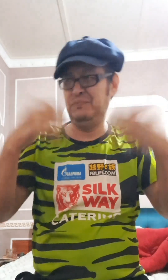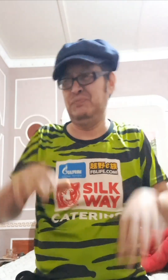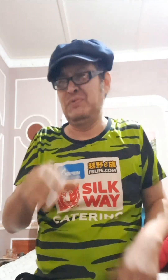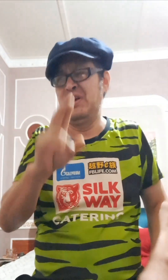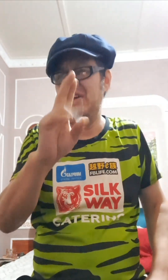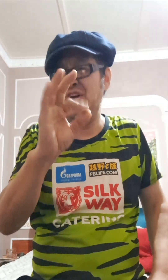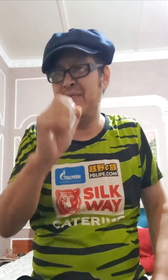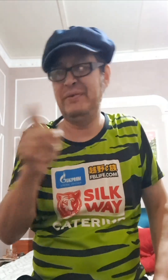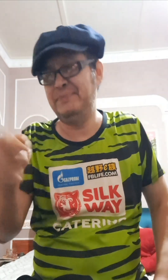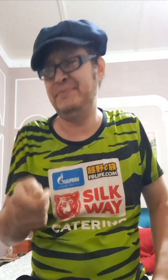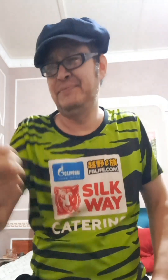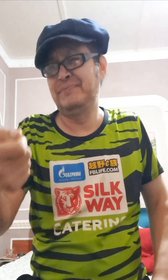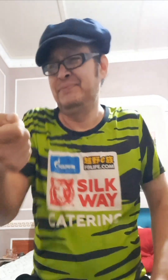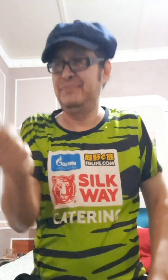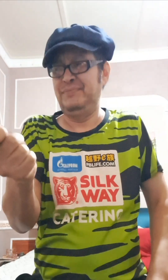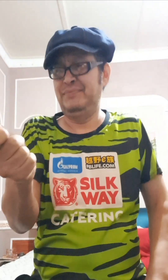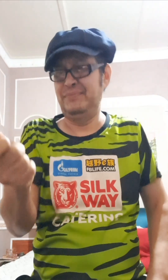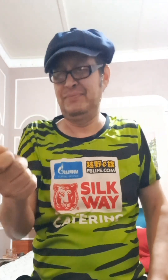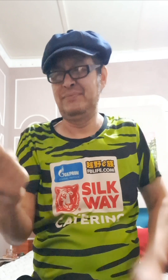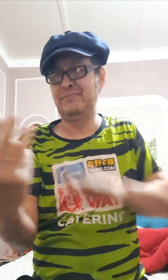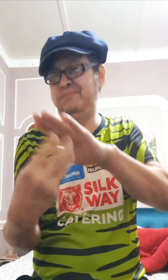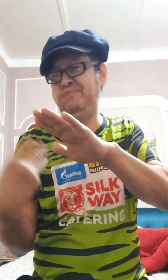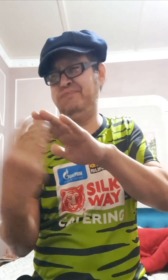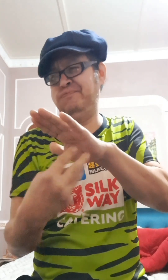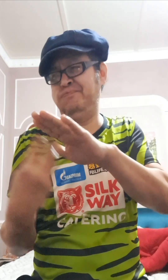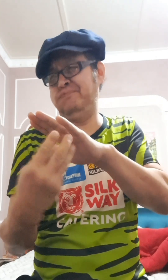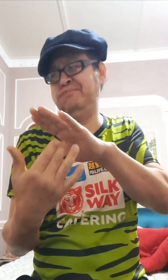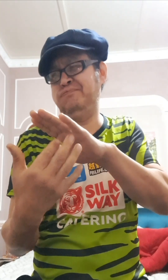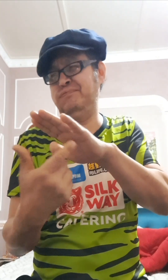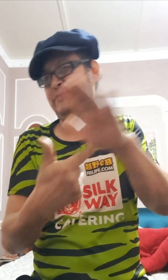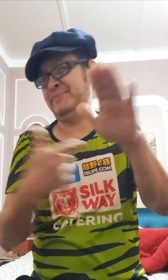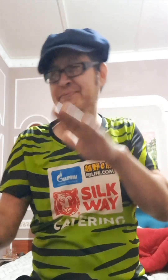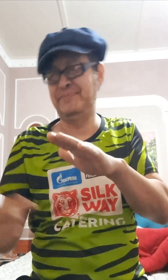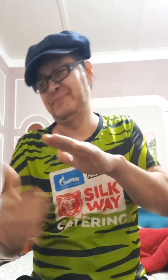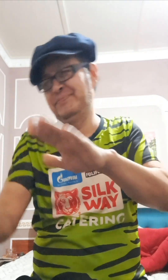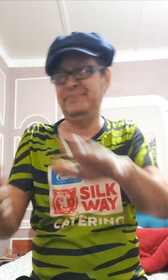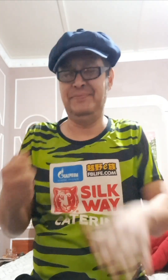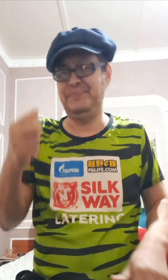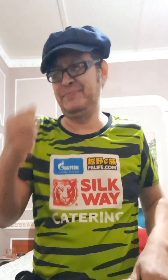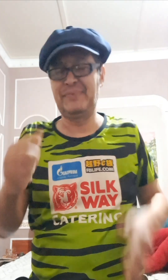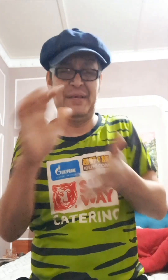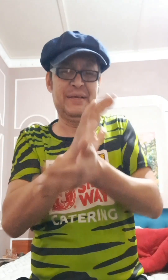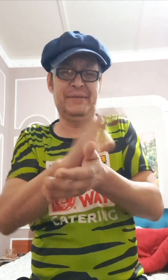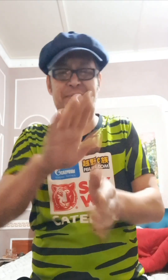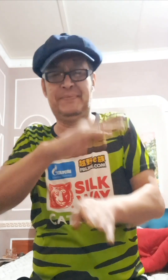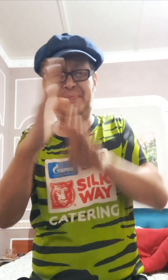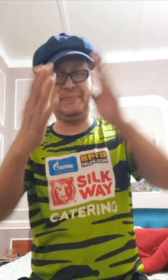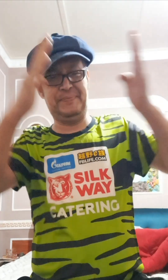madera, un proceso llamado tostado. Pero el paso más importante es el quemado. Sin él, el bourbon no sería